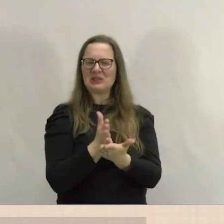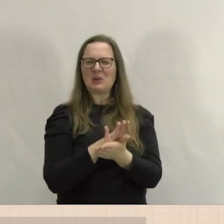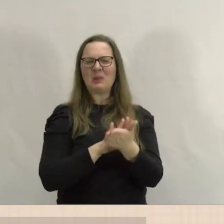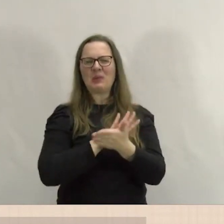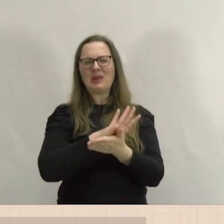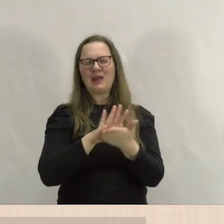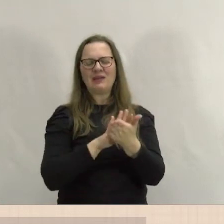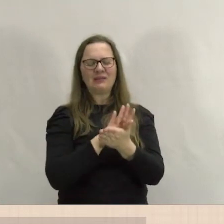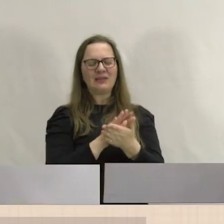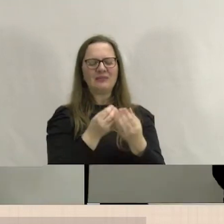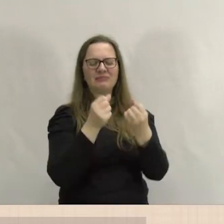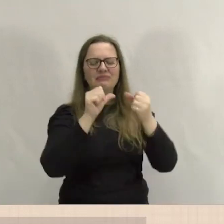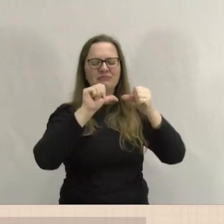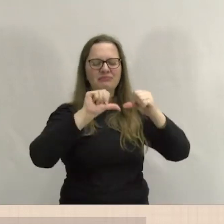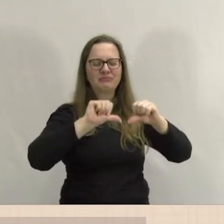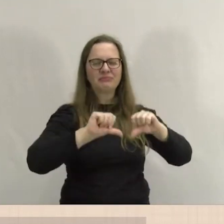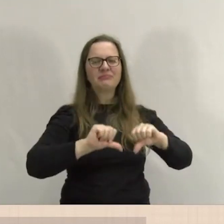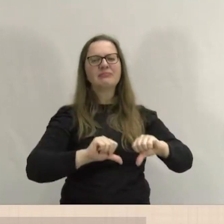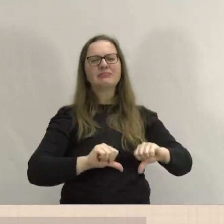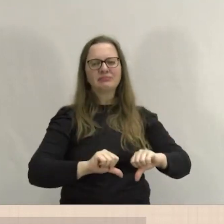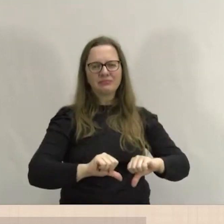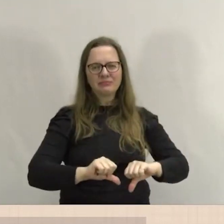Ó Senhor Jesus.